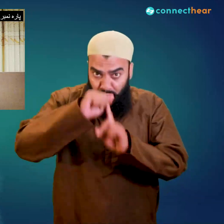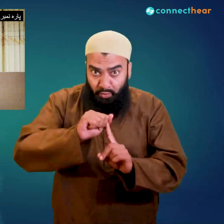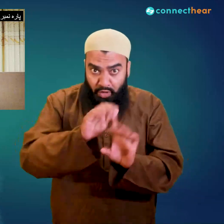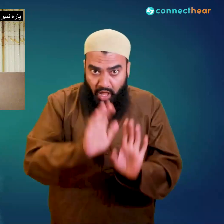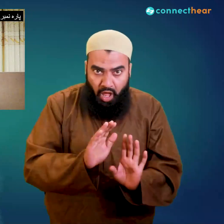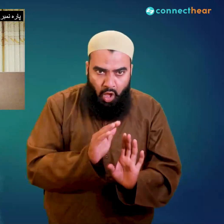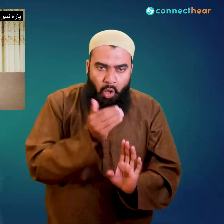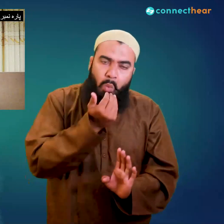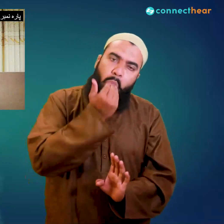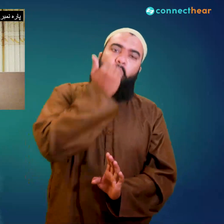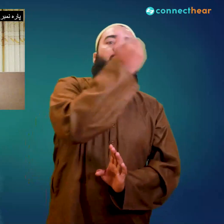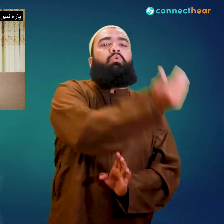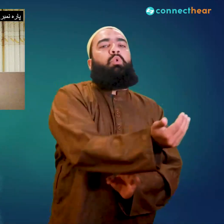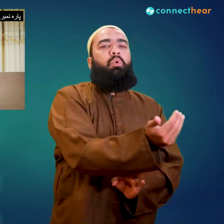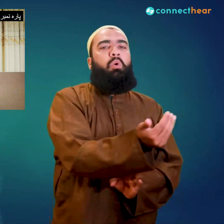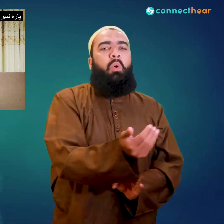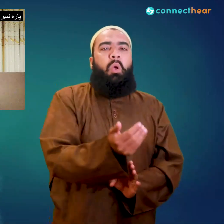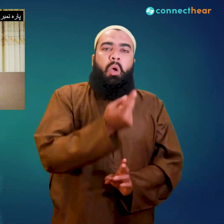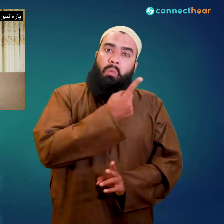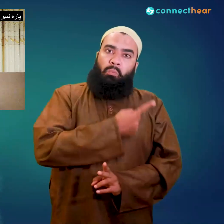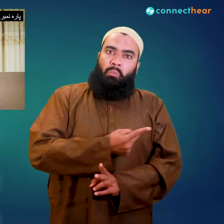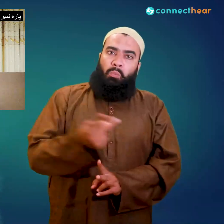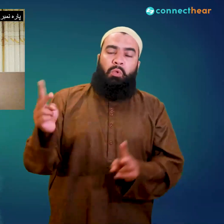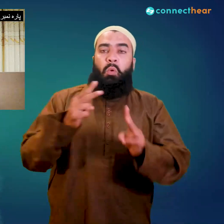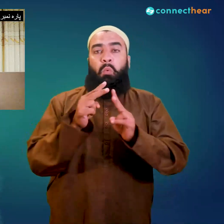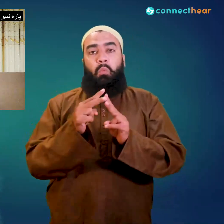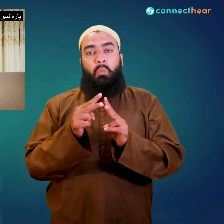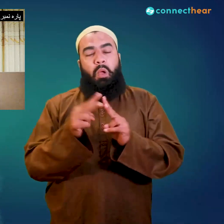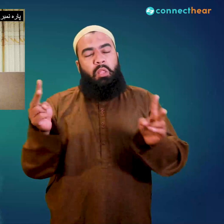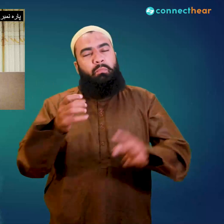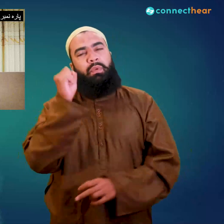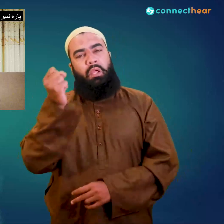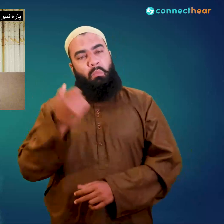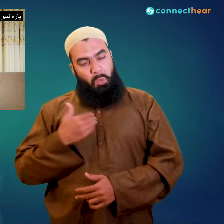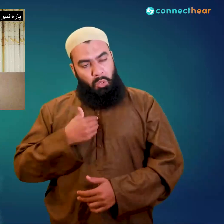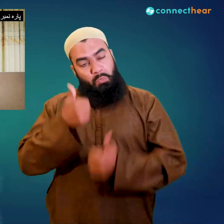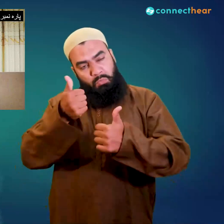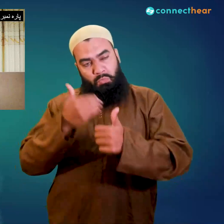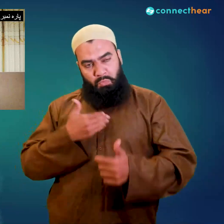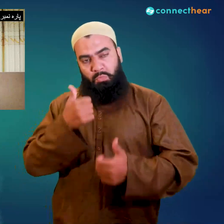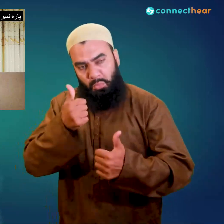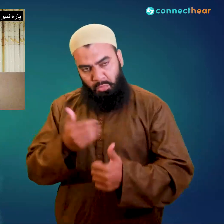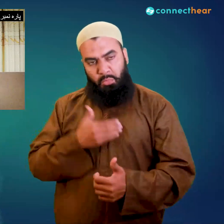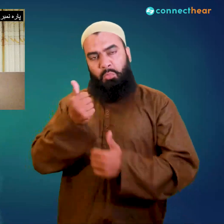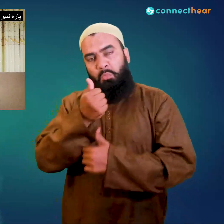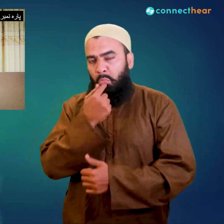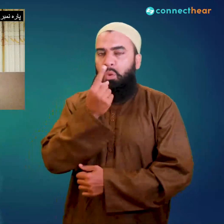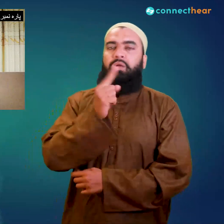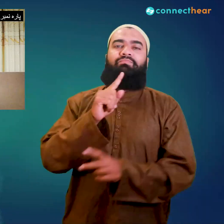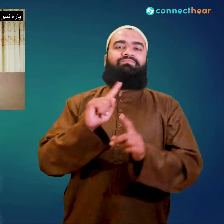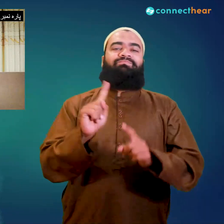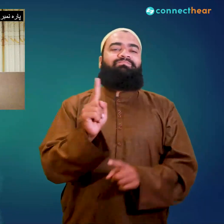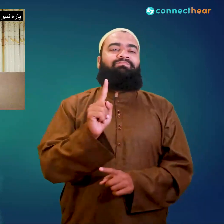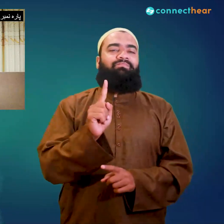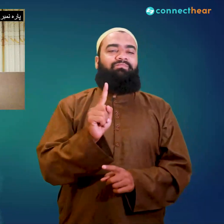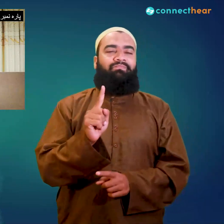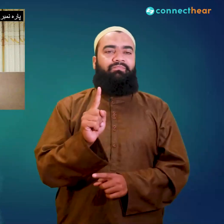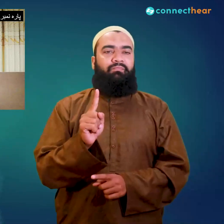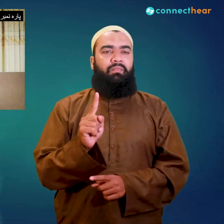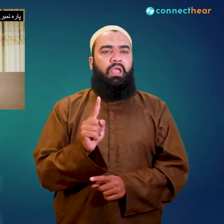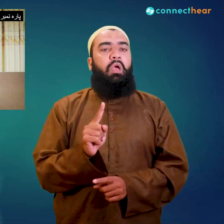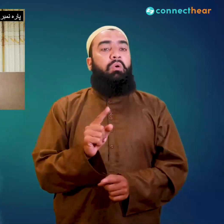بہتر کوئی دوسرا آدمی نہ مل رہا ہو اور اس کام کا حق بہتر طور پر وہ خود پورا کر سکتا